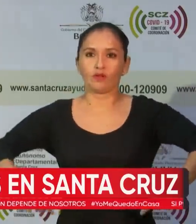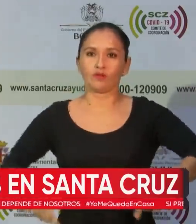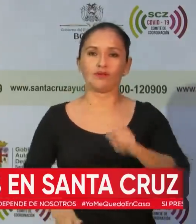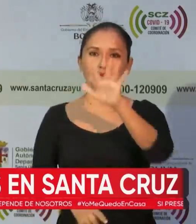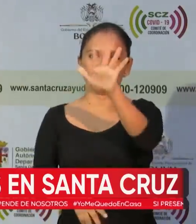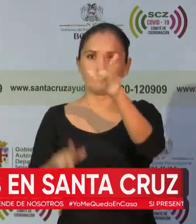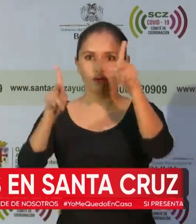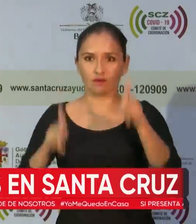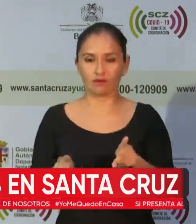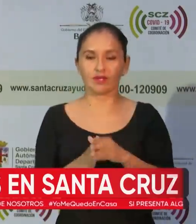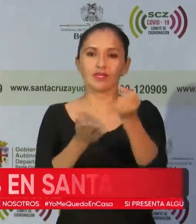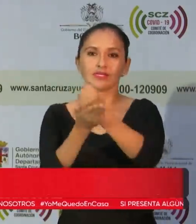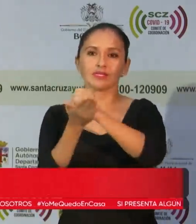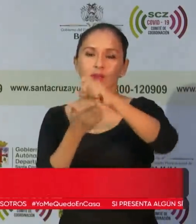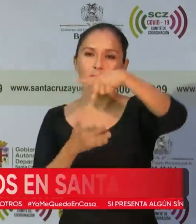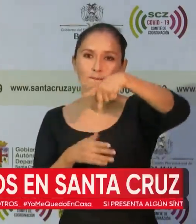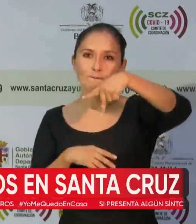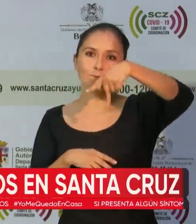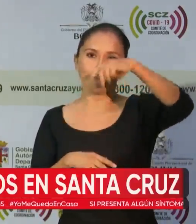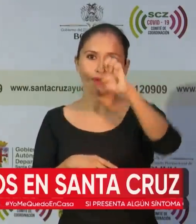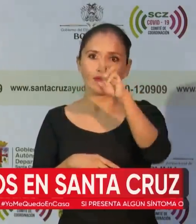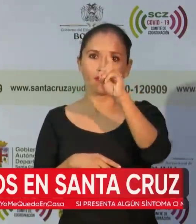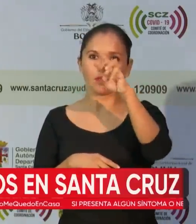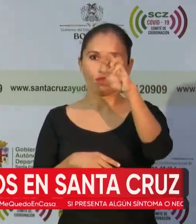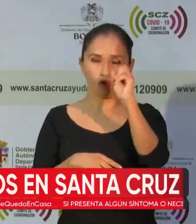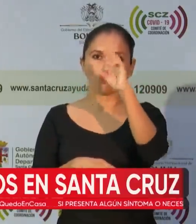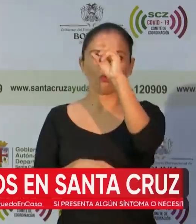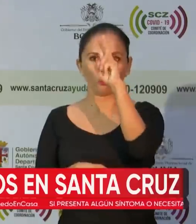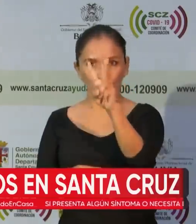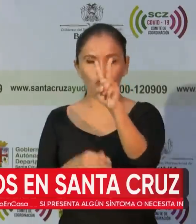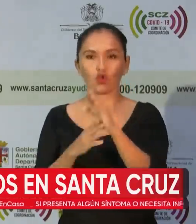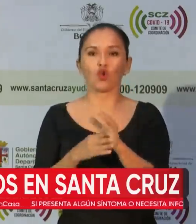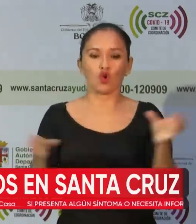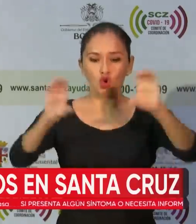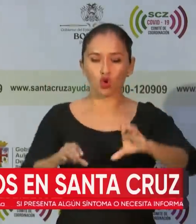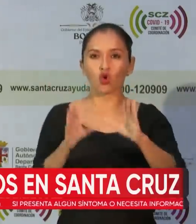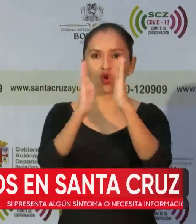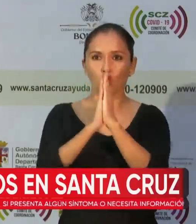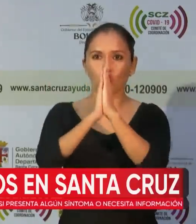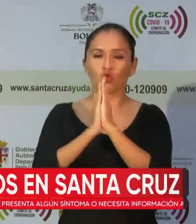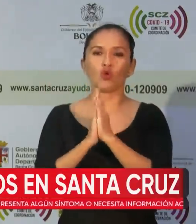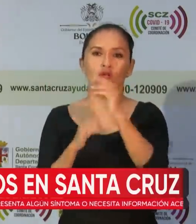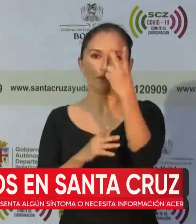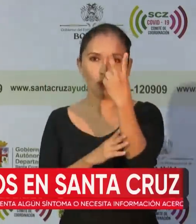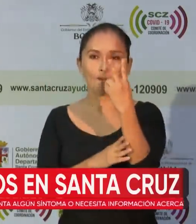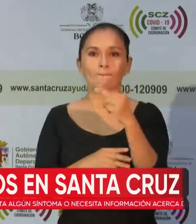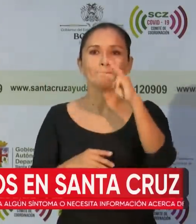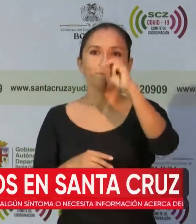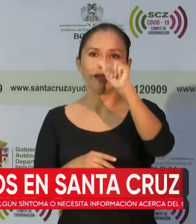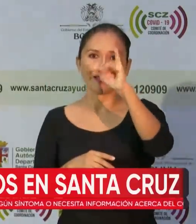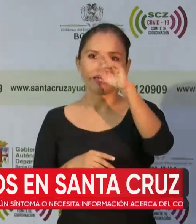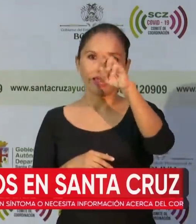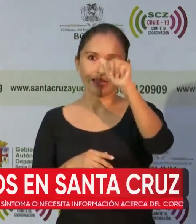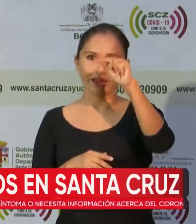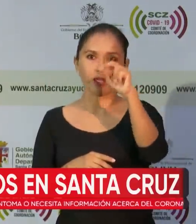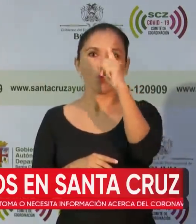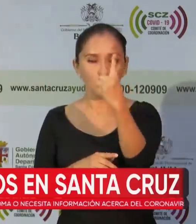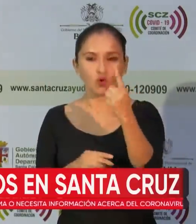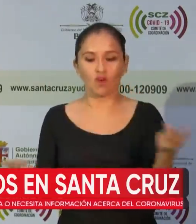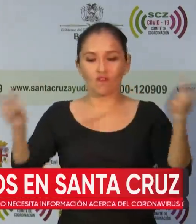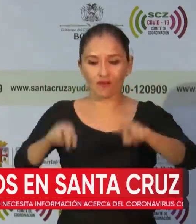casos. San Pedro, 2. Cotoca, 1 caso. Mairana, 1 caso. Y Valle Grande, 1